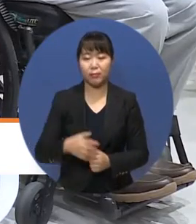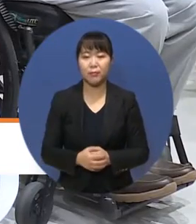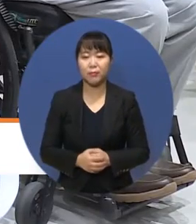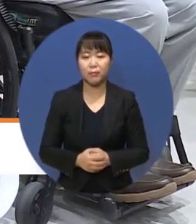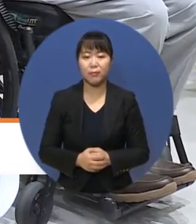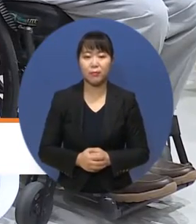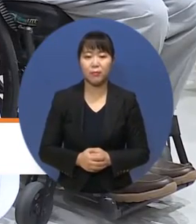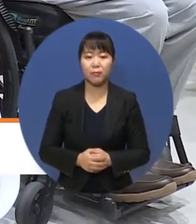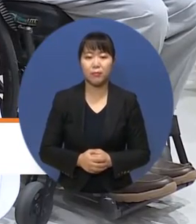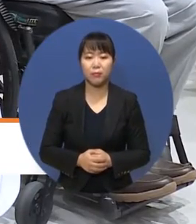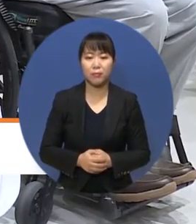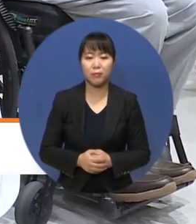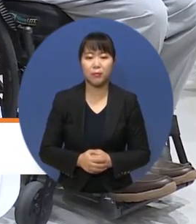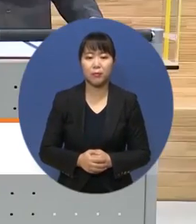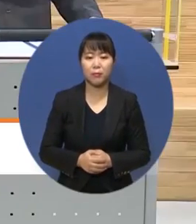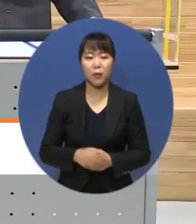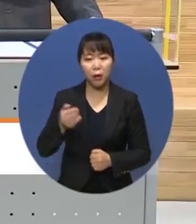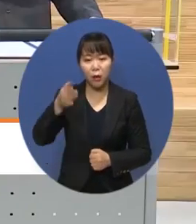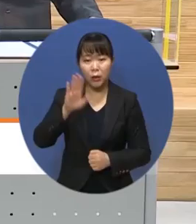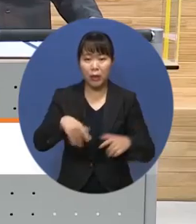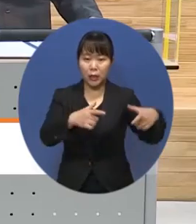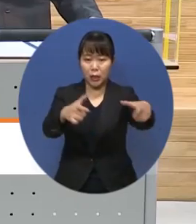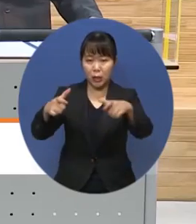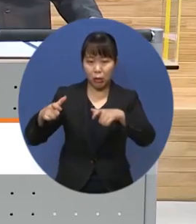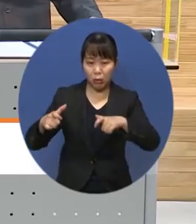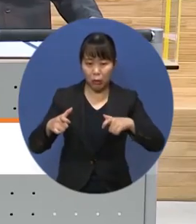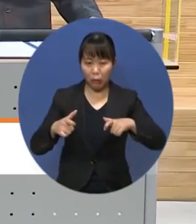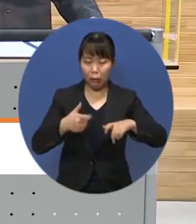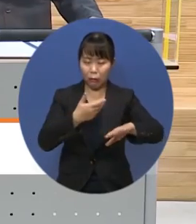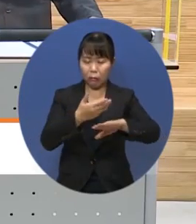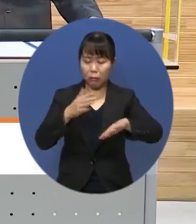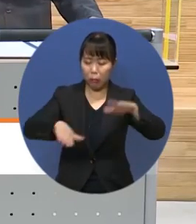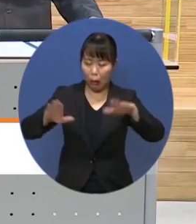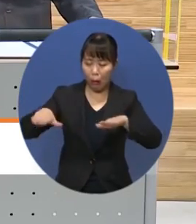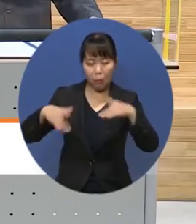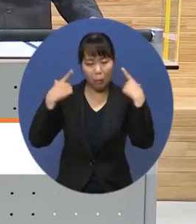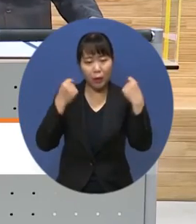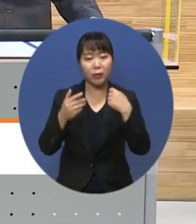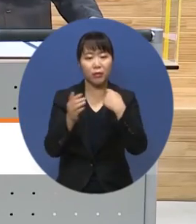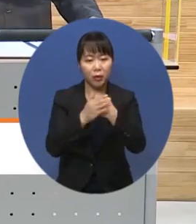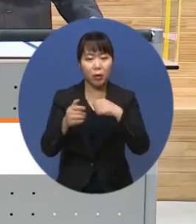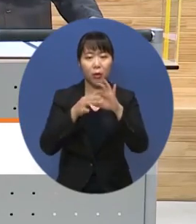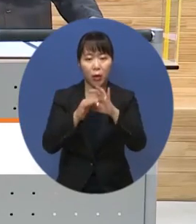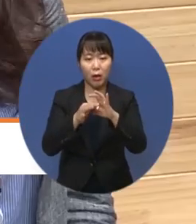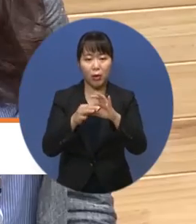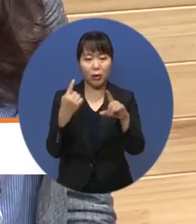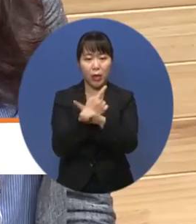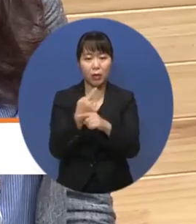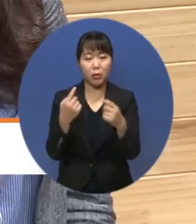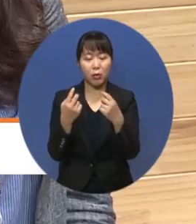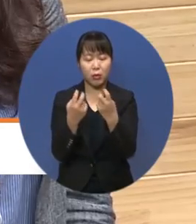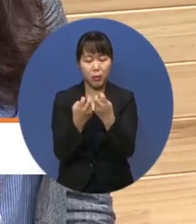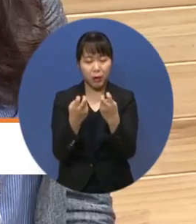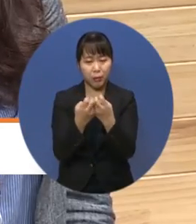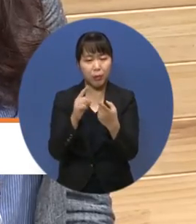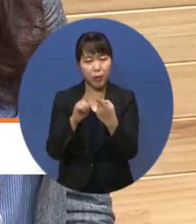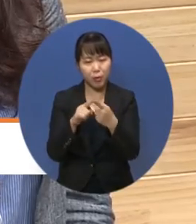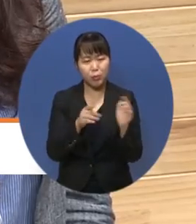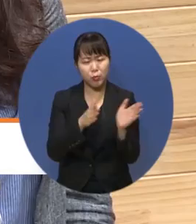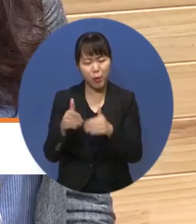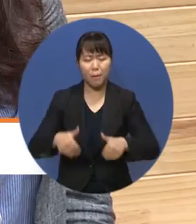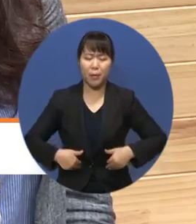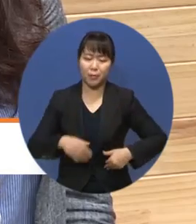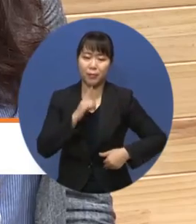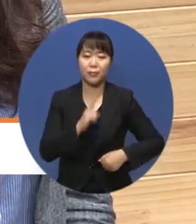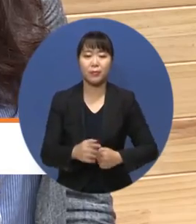됐습니다 하지만 지 역광 격차가 여전히 남아 있어 이에 대한 개선책 마련이 시급하다는 설명입니다